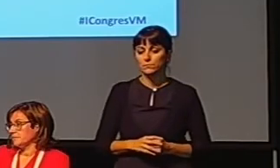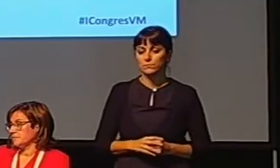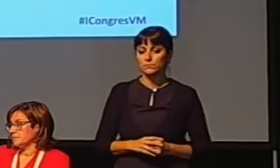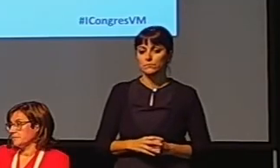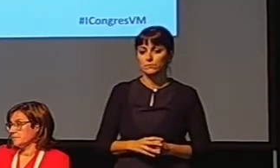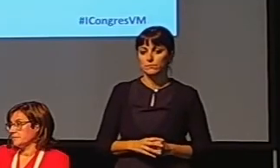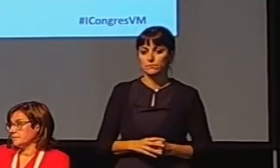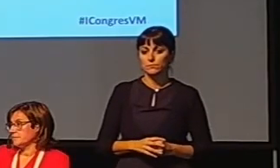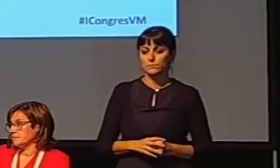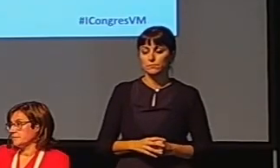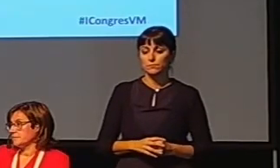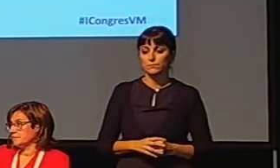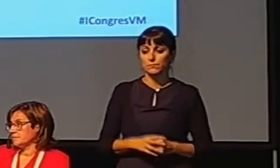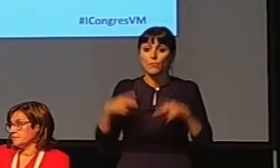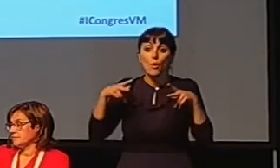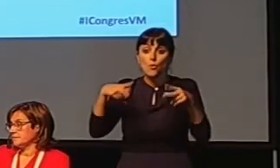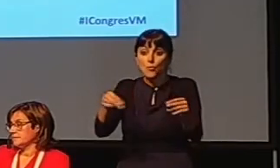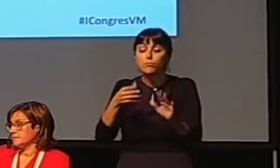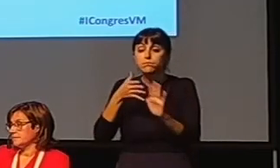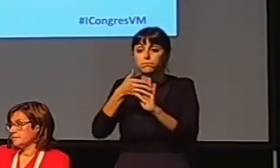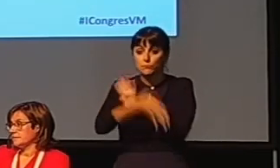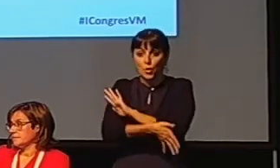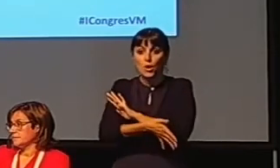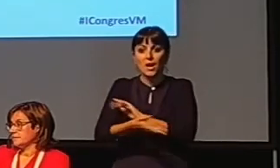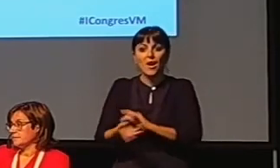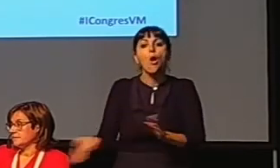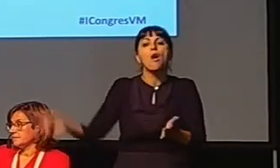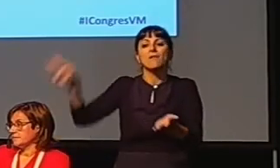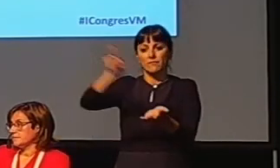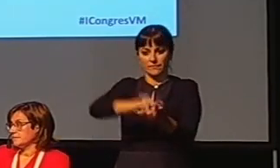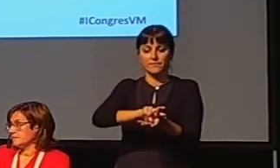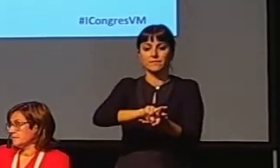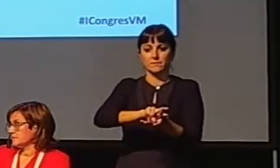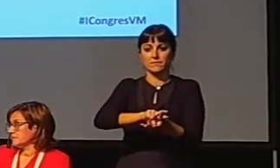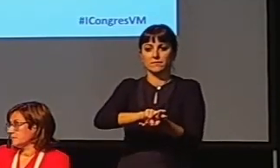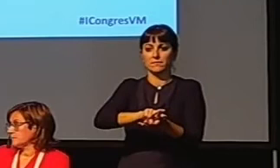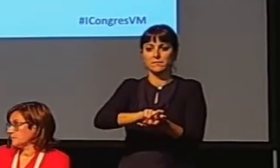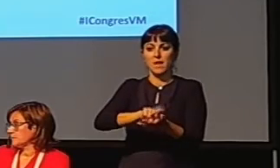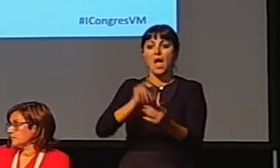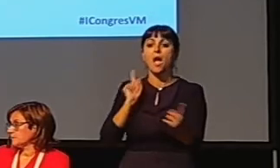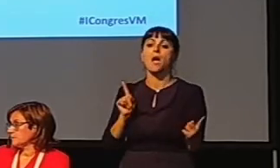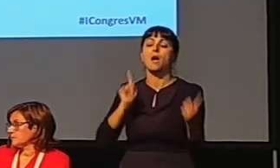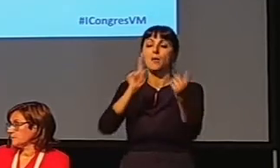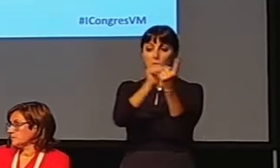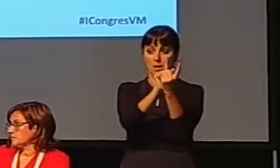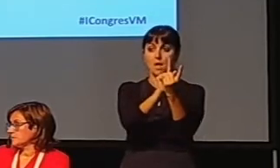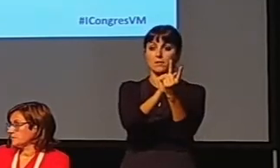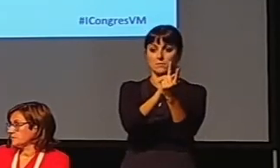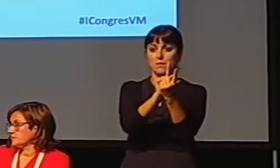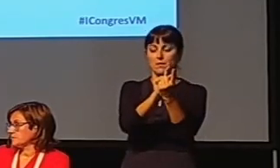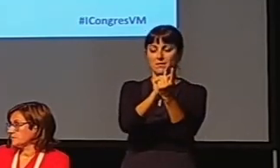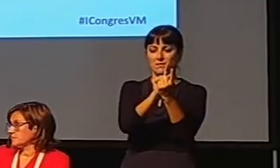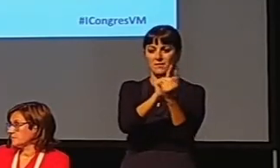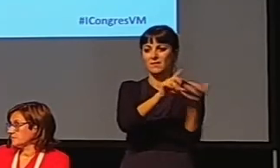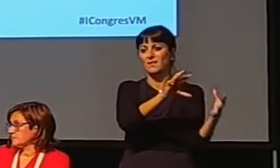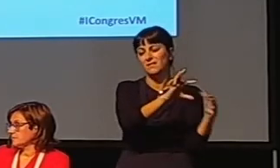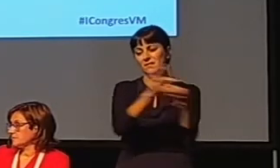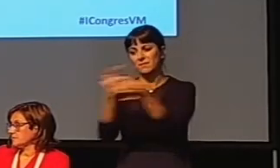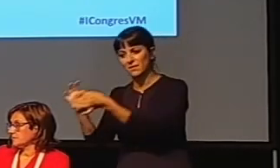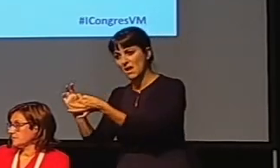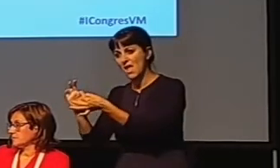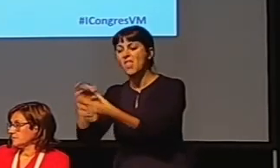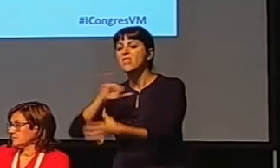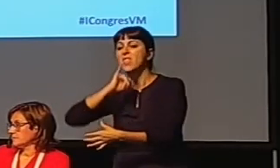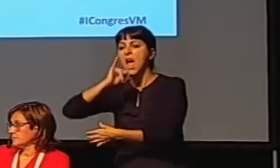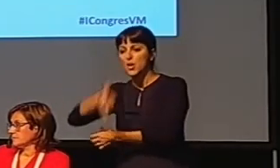Que no? Entre altres coses, perquè ho torno a plantejar, ¿vale? L'abordatge està absolutament vinculat a la